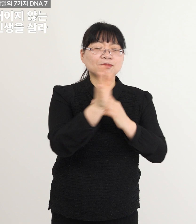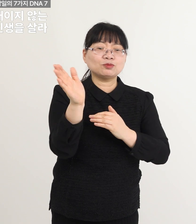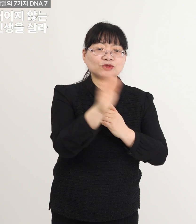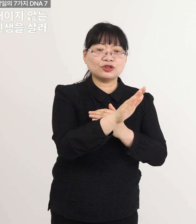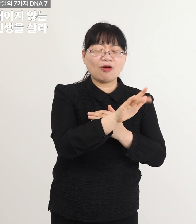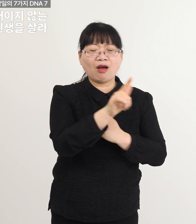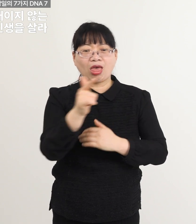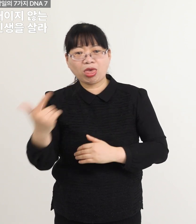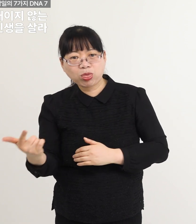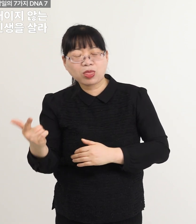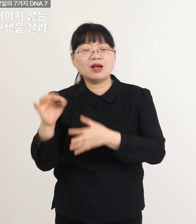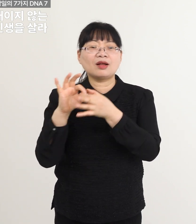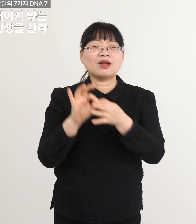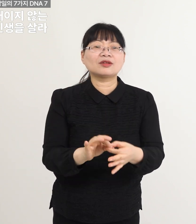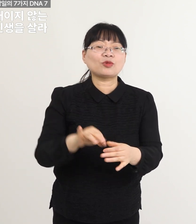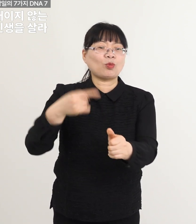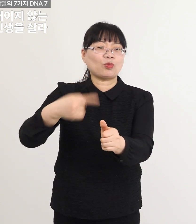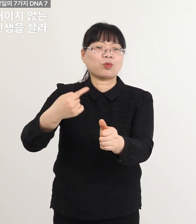저녁까지 가르치는 거예요.